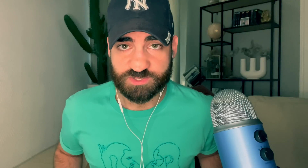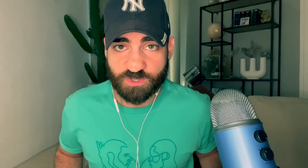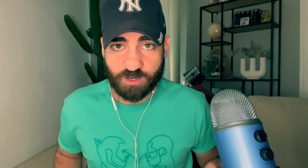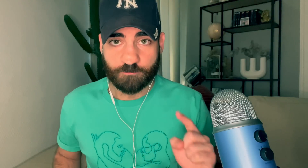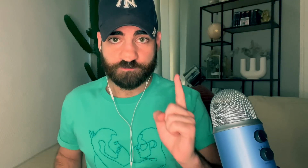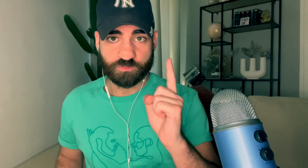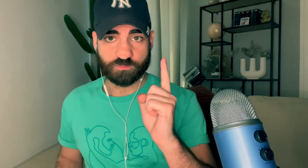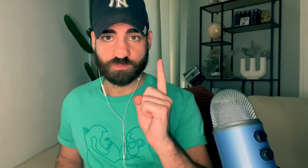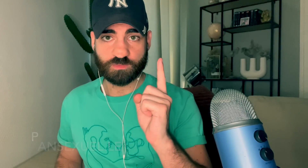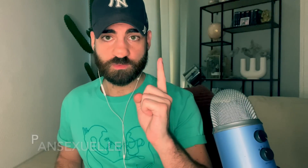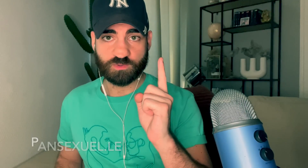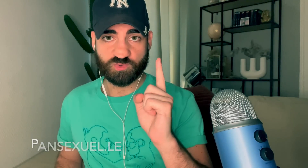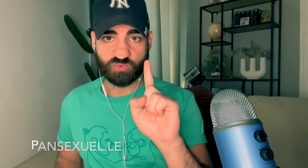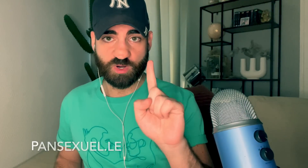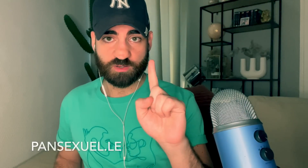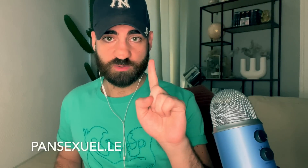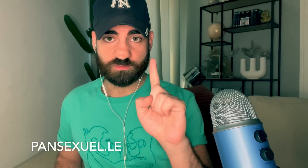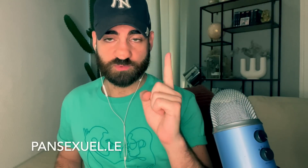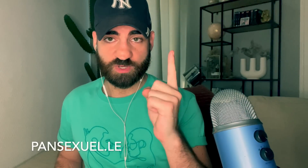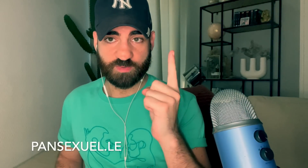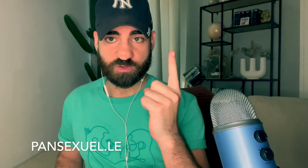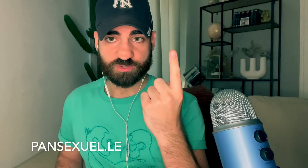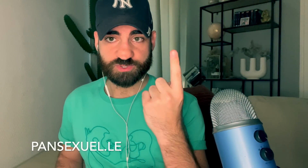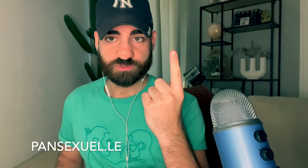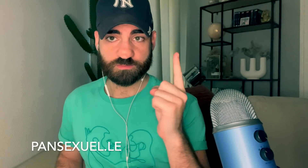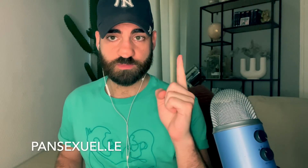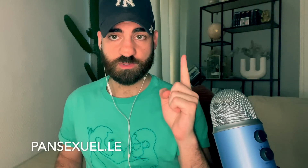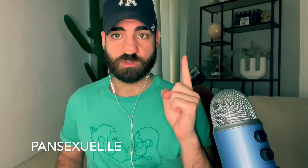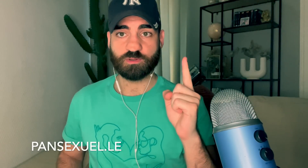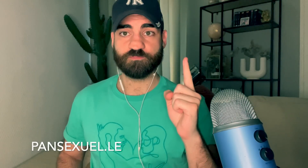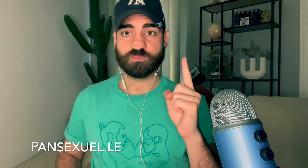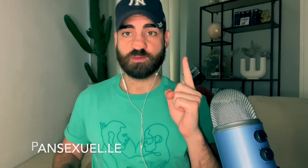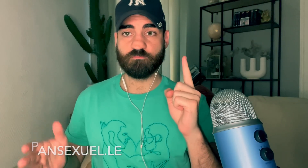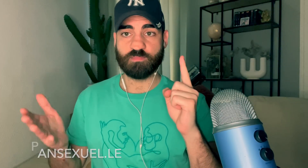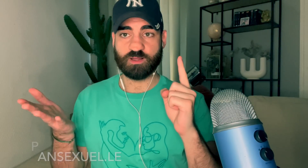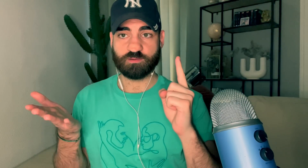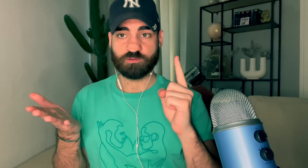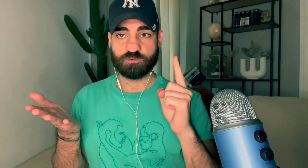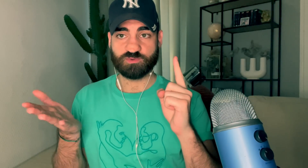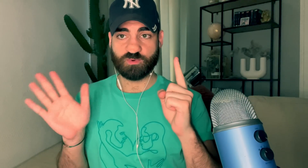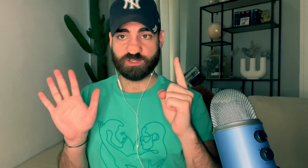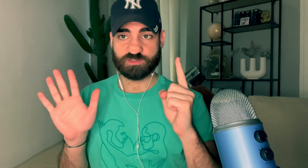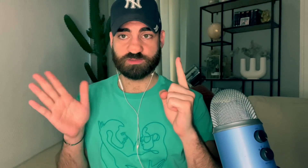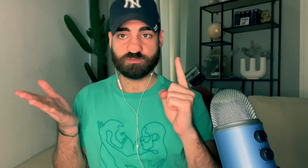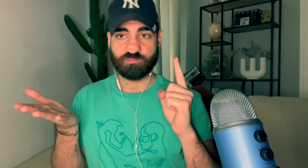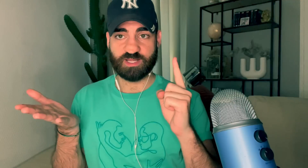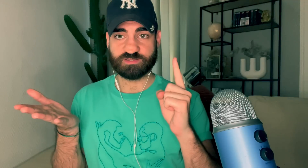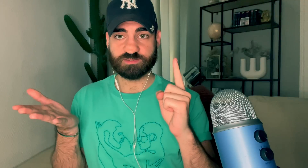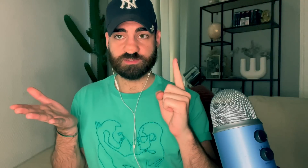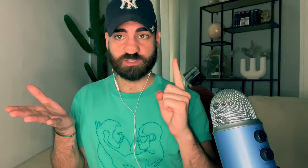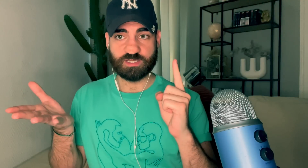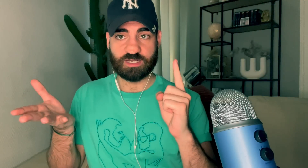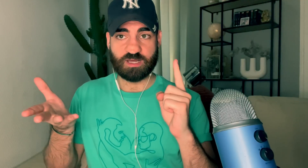Pansexuel. Doigt de la main gauche. Main droite plate. Et là, on